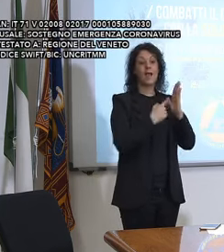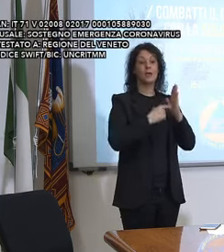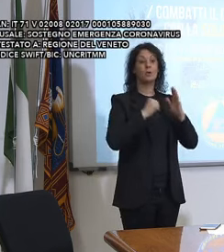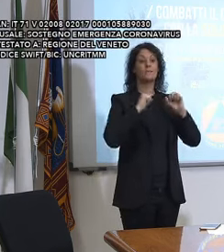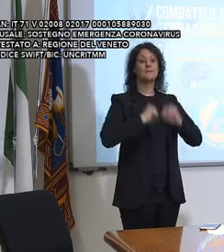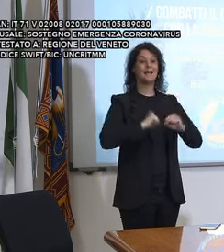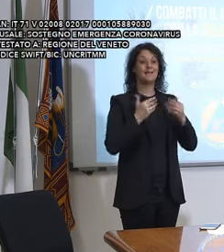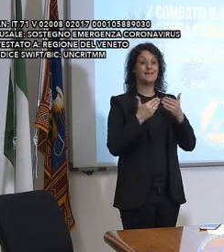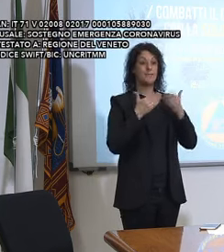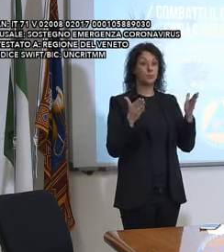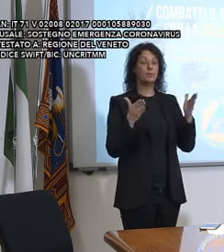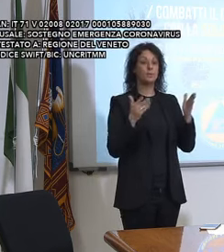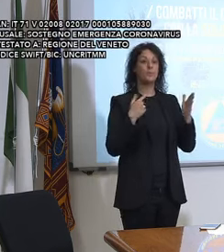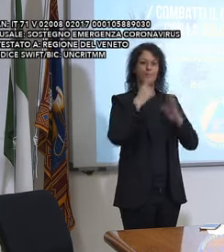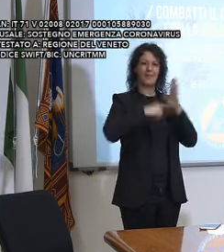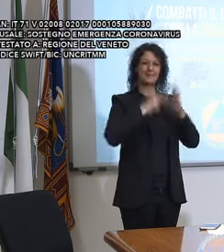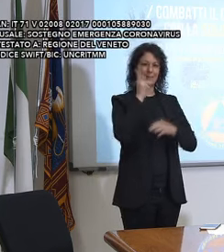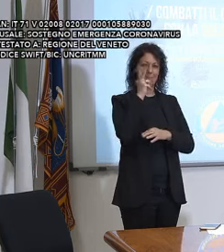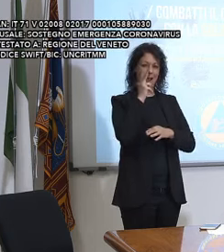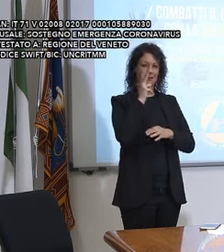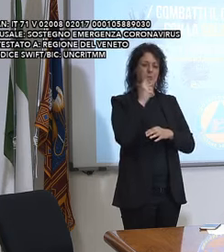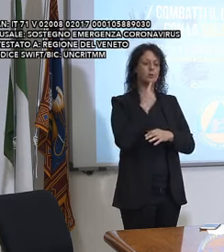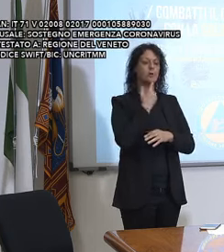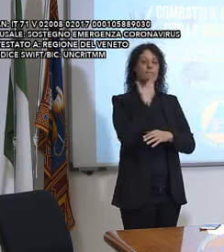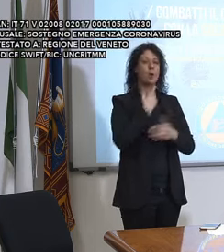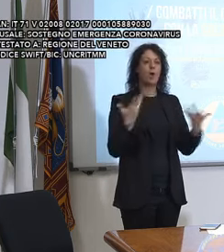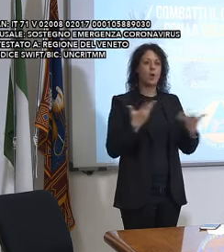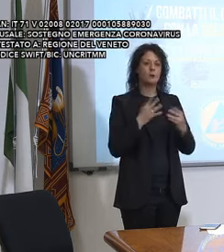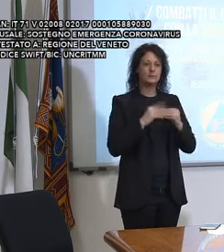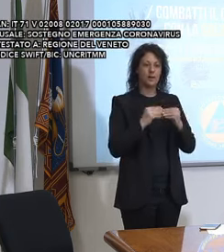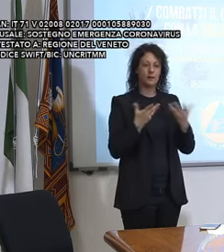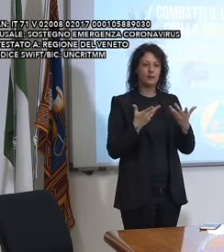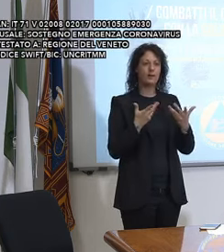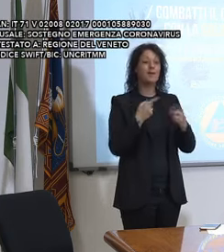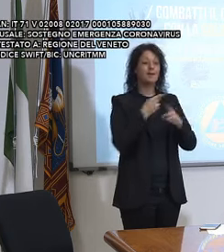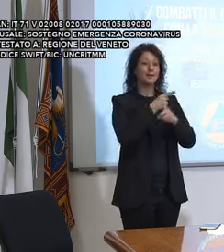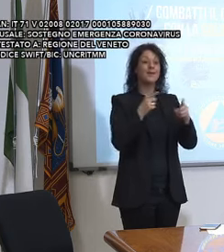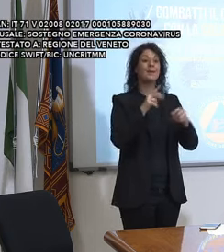di marzo, quella di mantenere queste